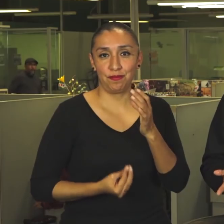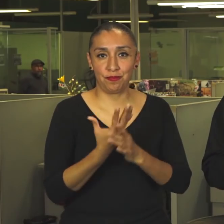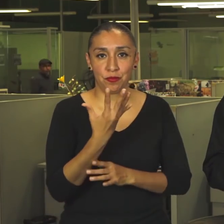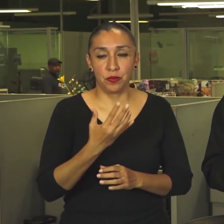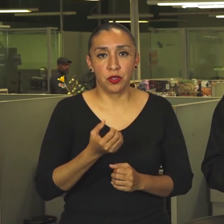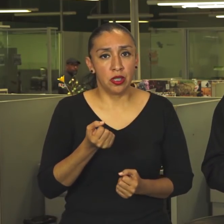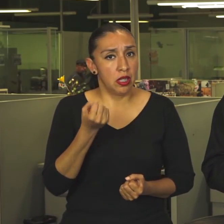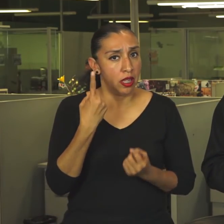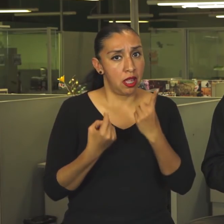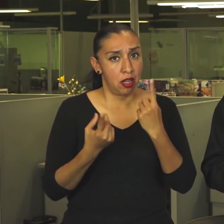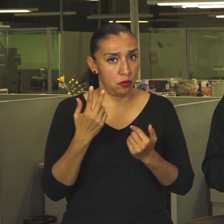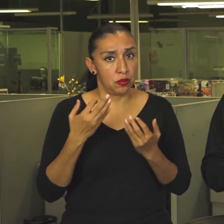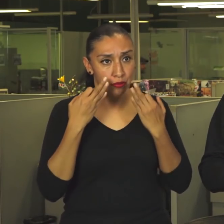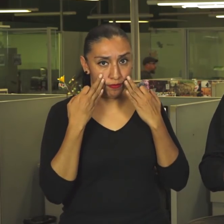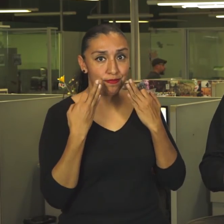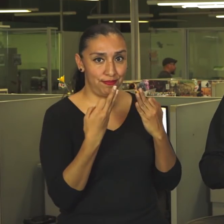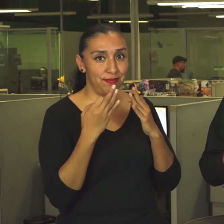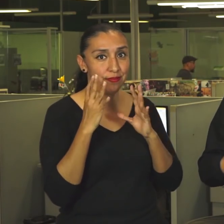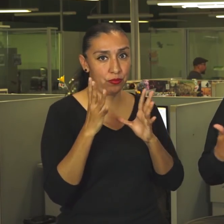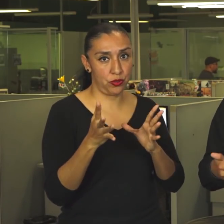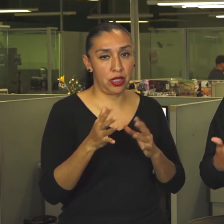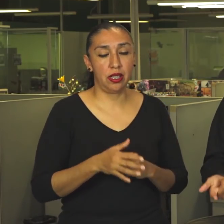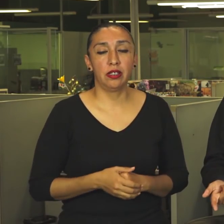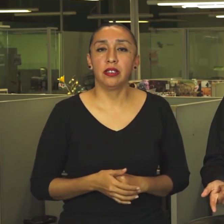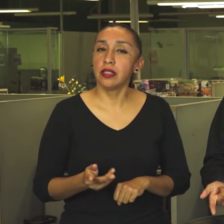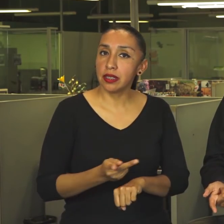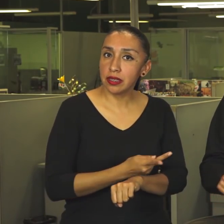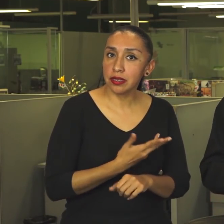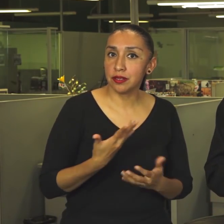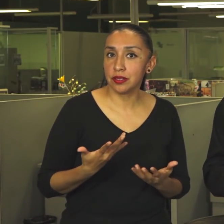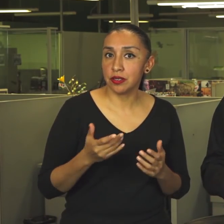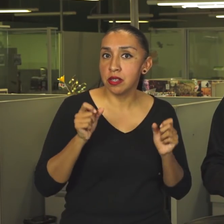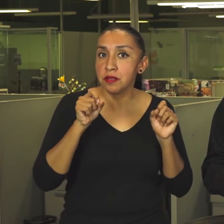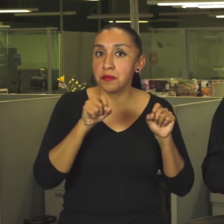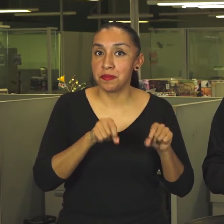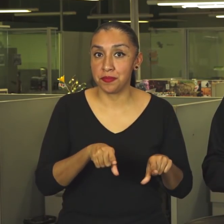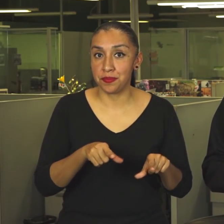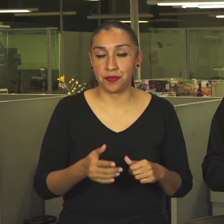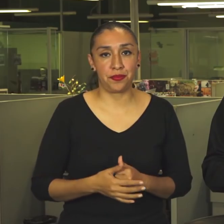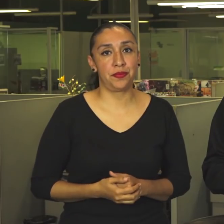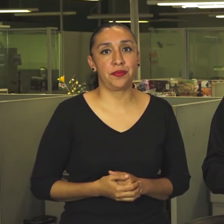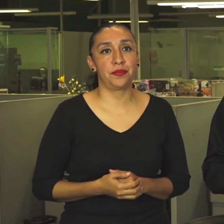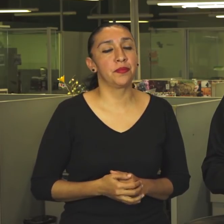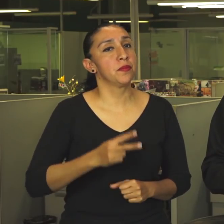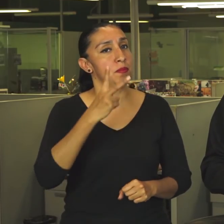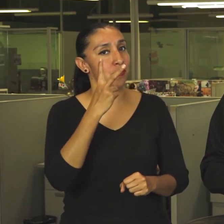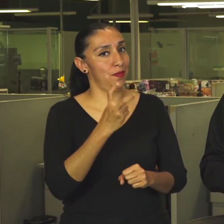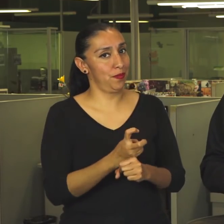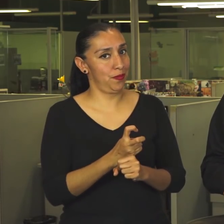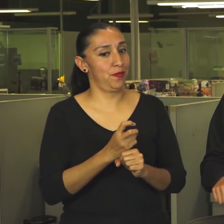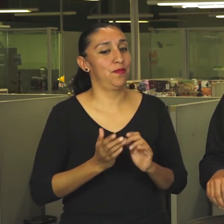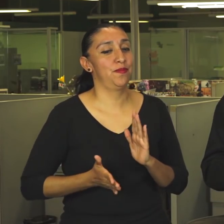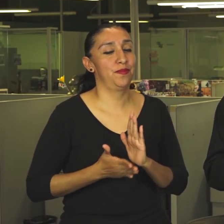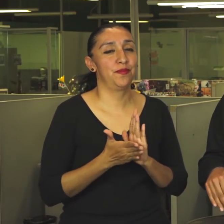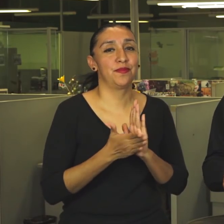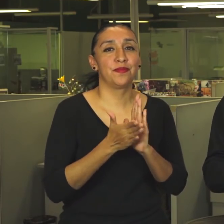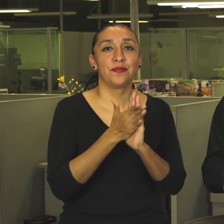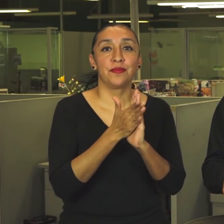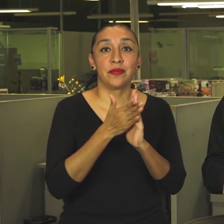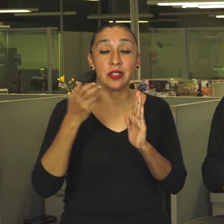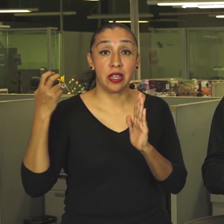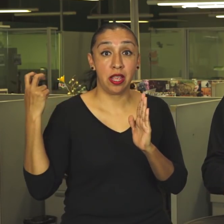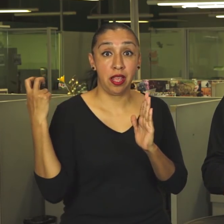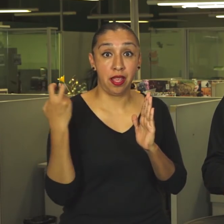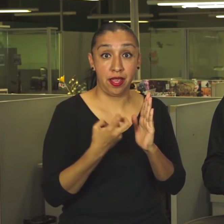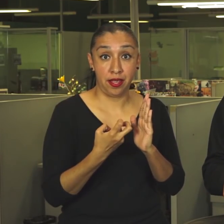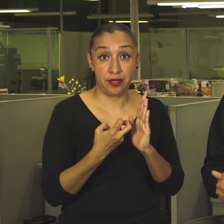lo han notado desde hace meses bueno pues el mismo proceso se va a llevar a cabo con el muro secundario y es ahí donde